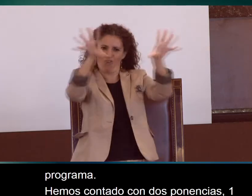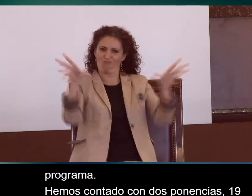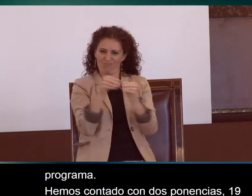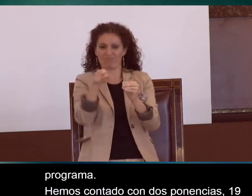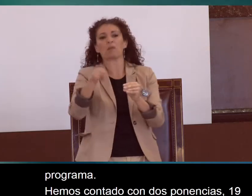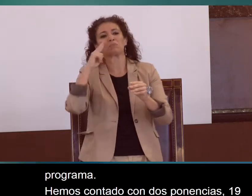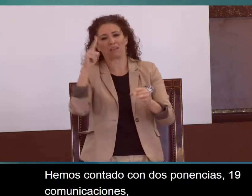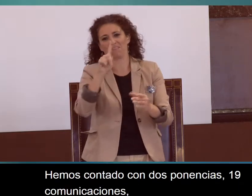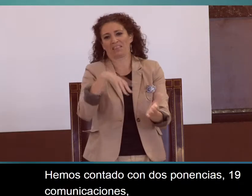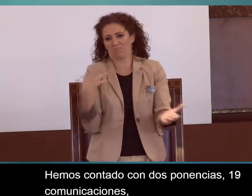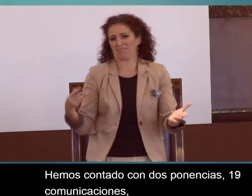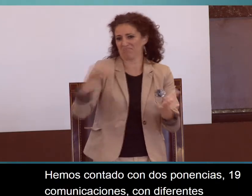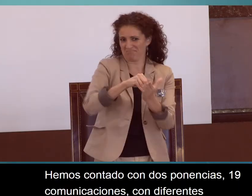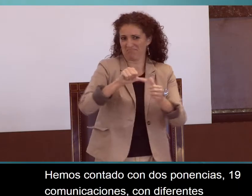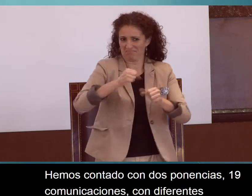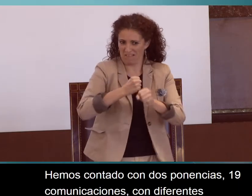perspectiva de la ecología lingüística.